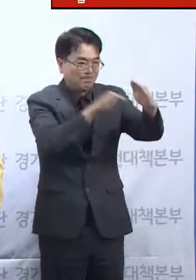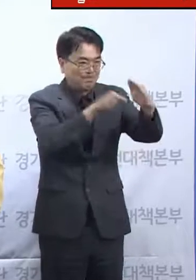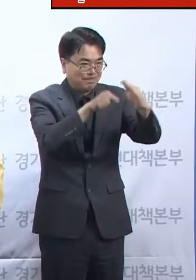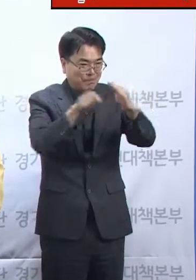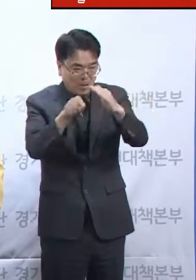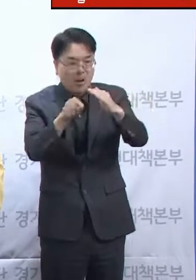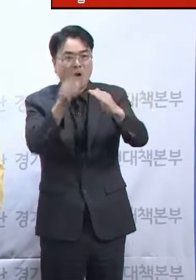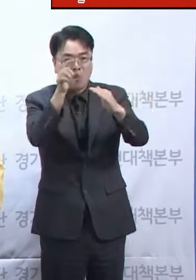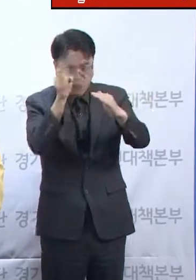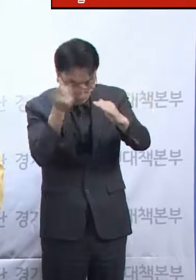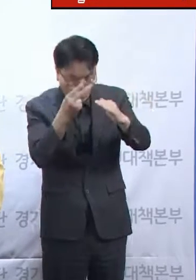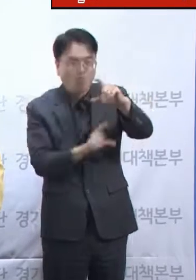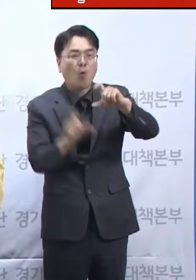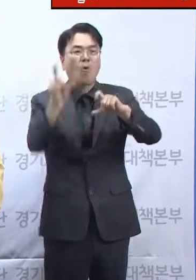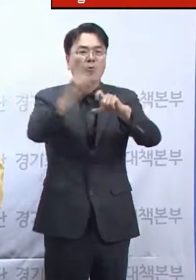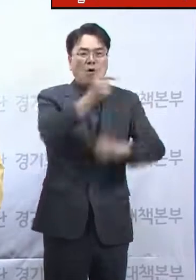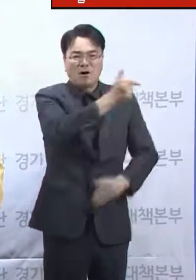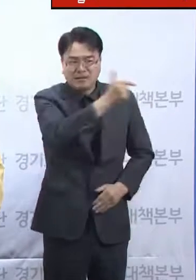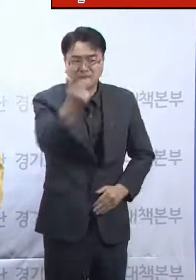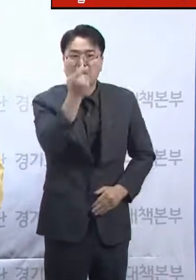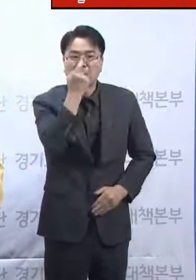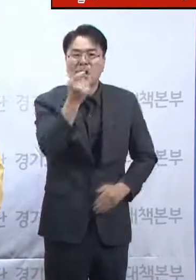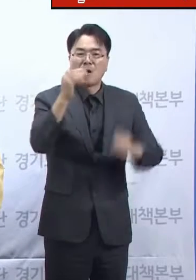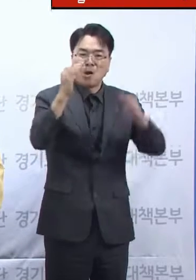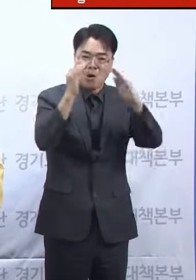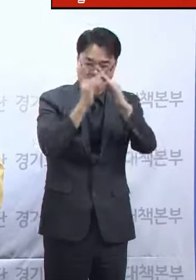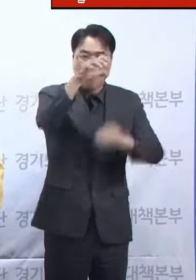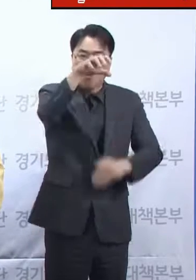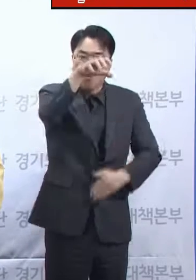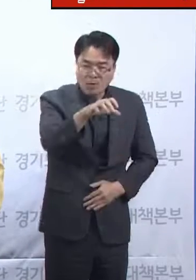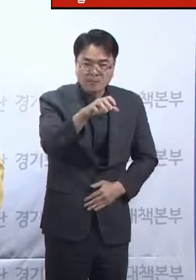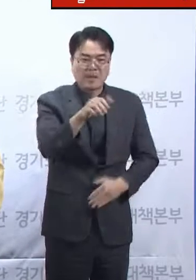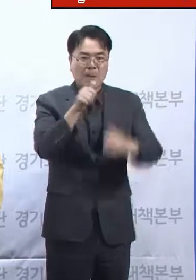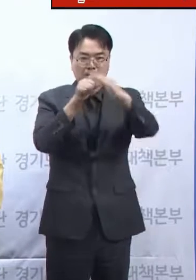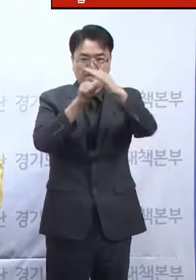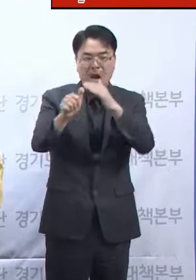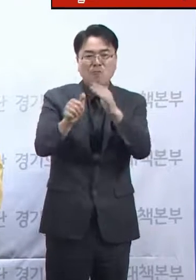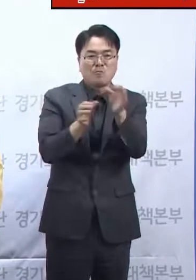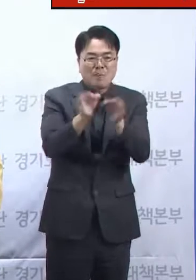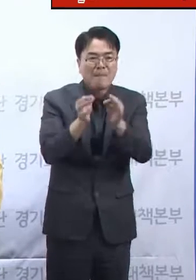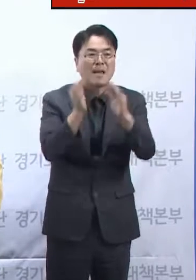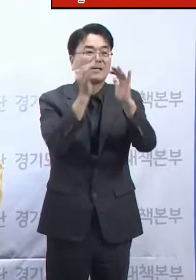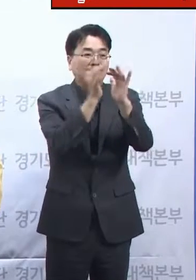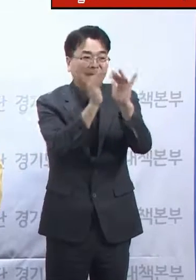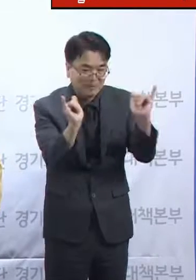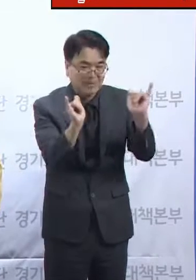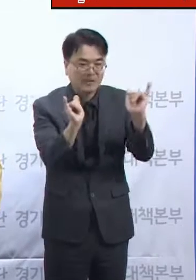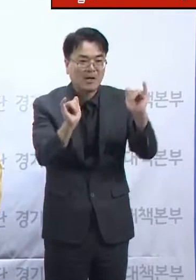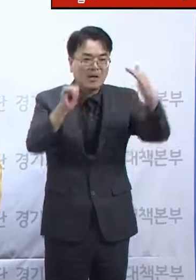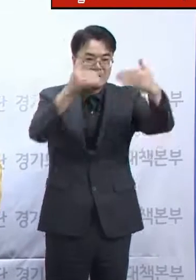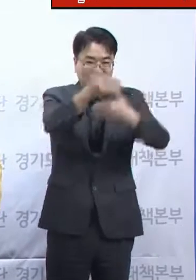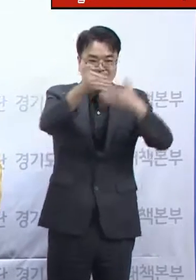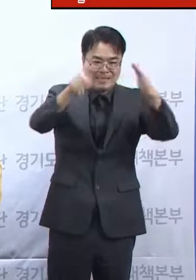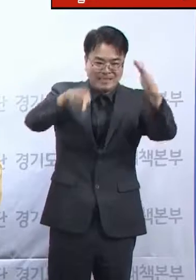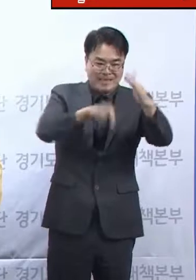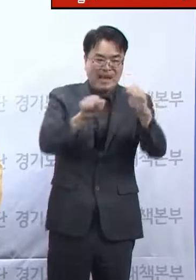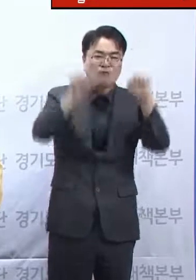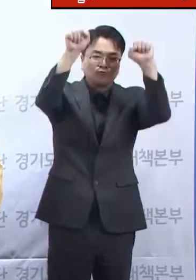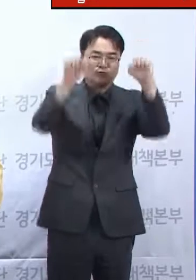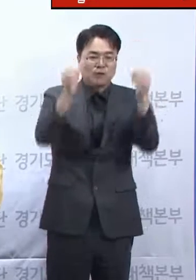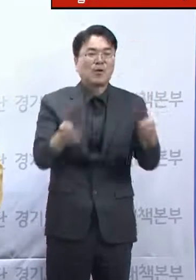아니라 대형 학원, 방문 판매업체, 실내 집단 운동시설,